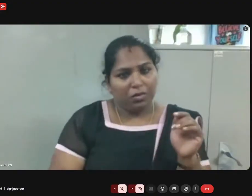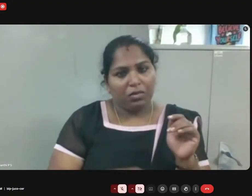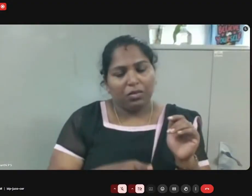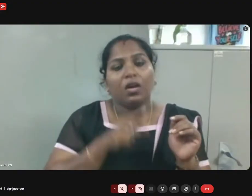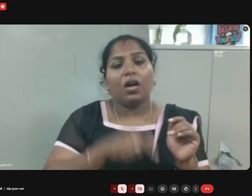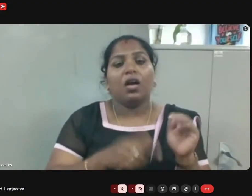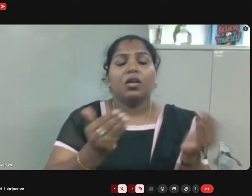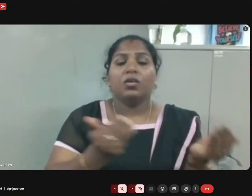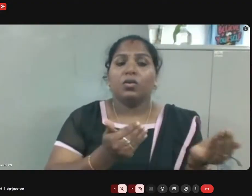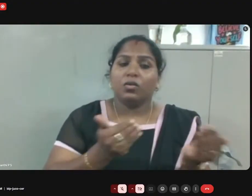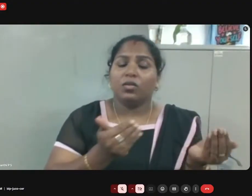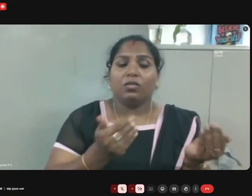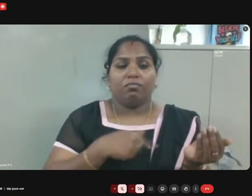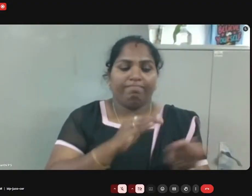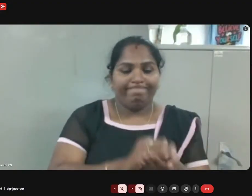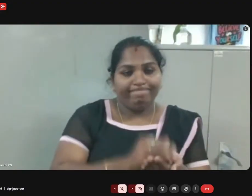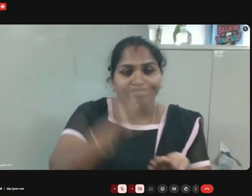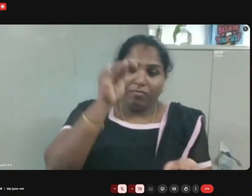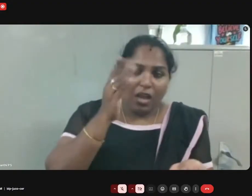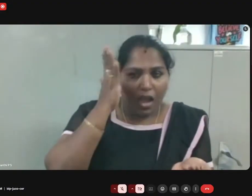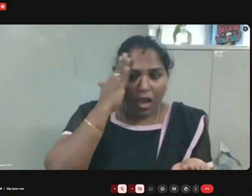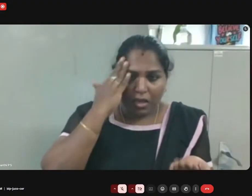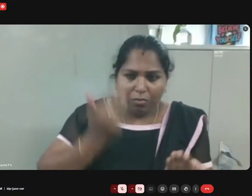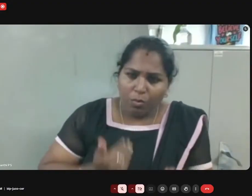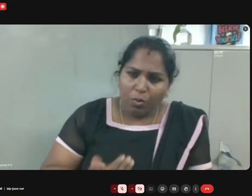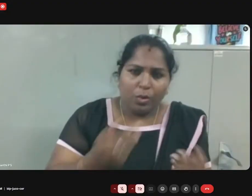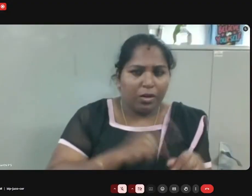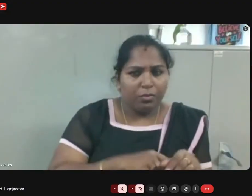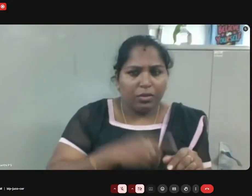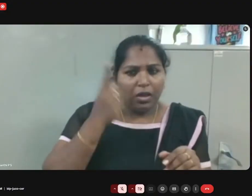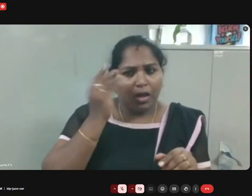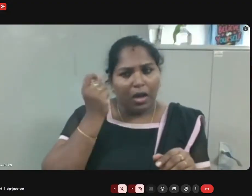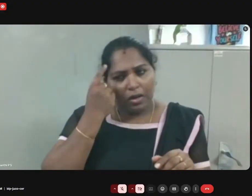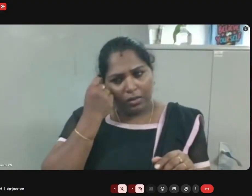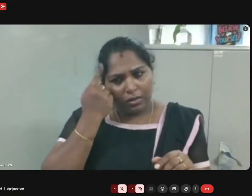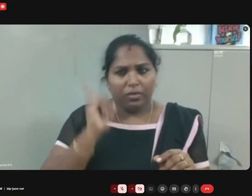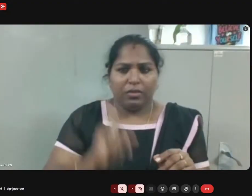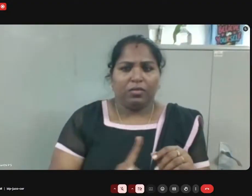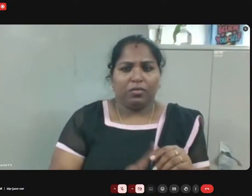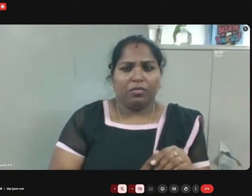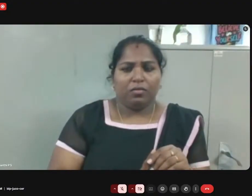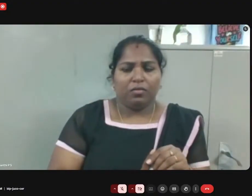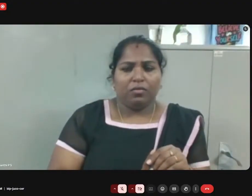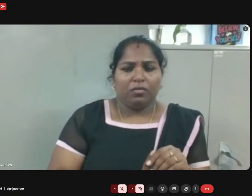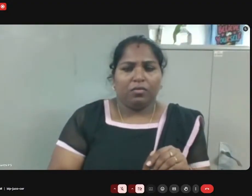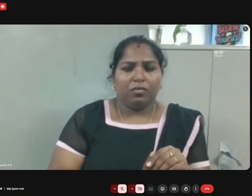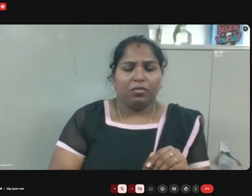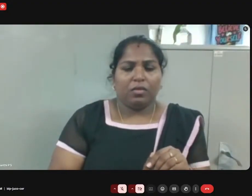കുഞ്ഞിനെ ആദ്യം ജനിച്ച നാൾ മുതലേ അവർ കാണുന്നുണ്ട്. ഈ കുഞ്ഞിന്റെ കഷ്ടപ്പാടുകൾ അവർക്ക് മനസ്സിലാകും. അപ്പൊ അതുകൊണ്ട് അവര് അത്